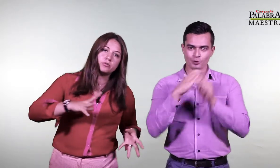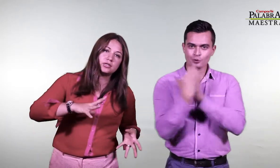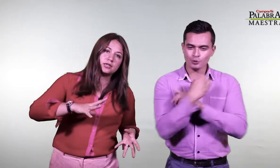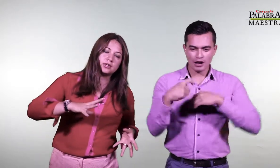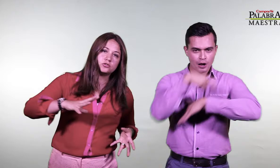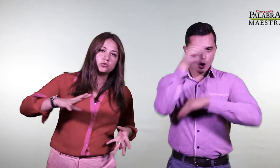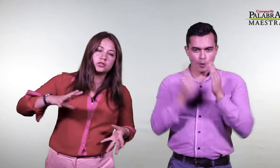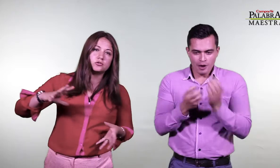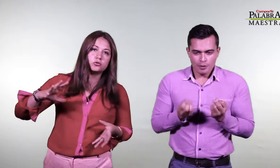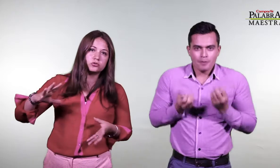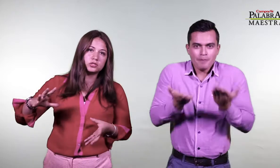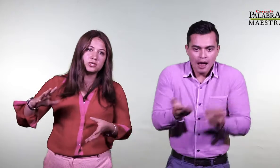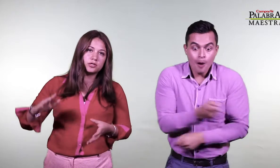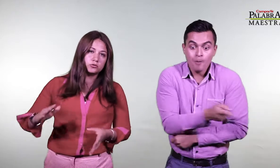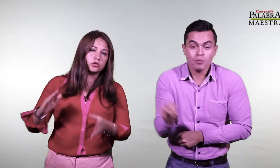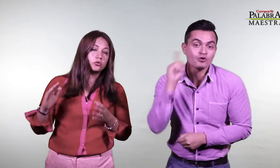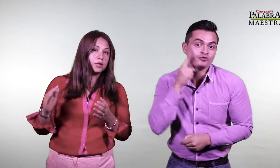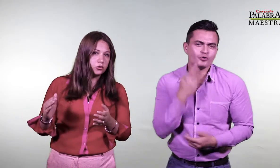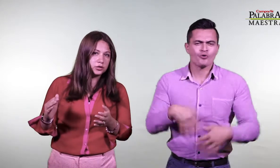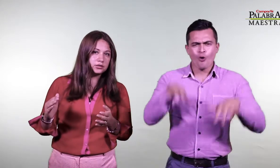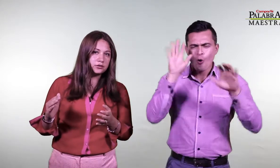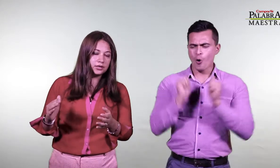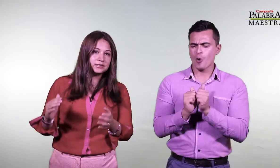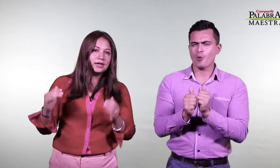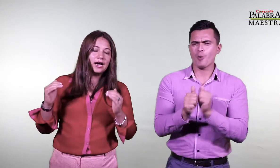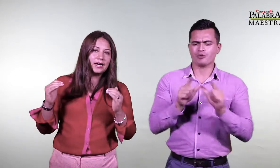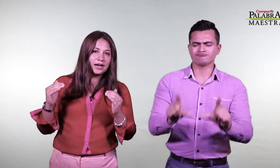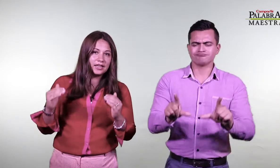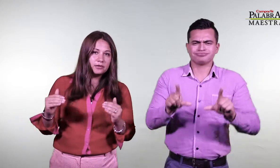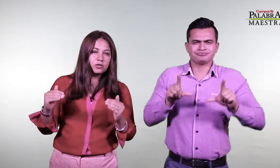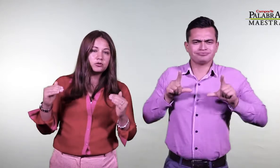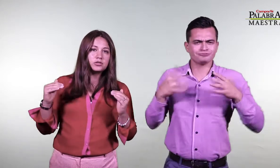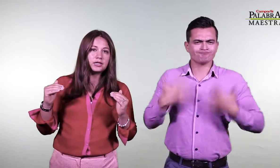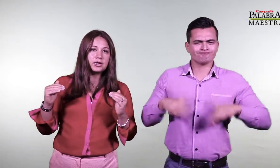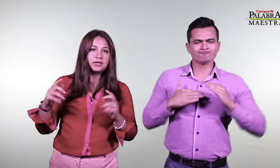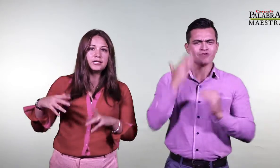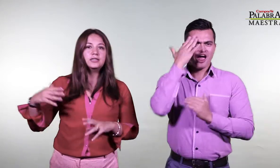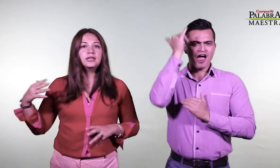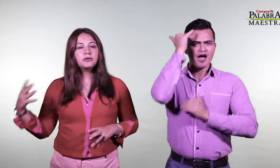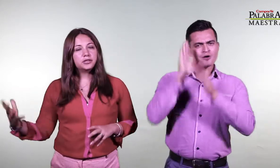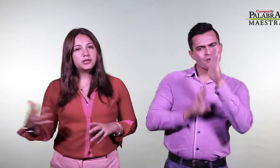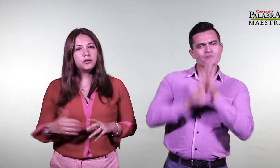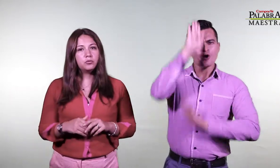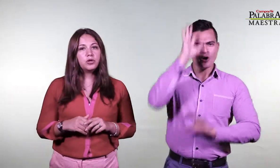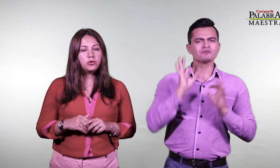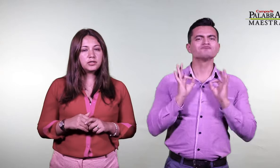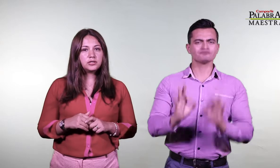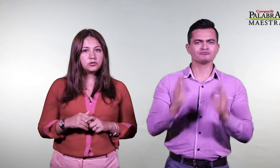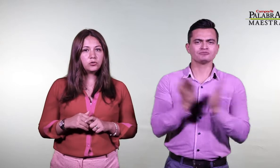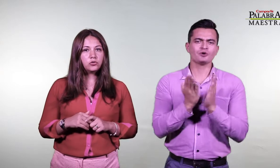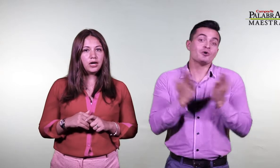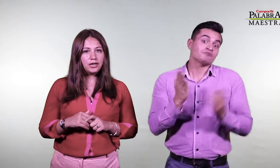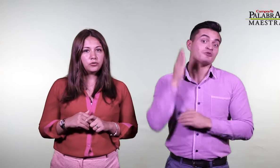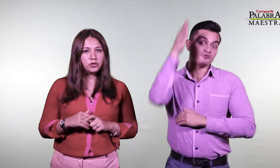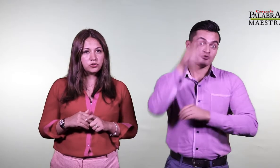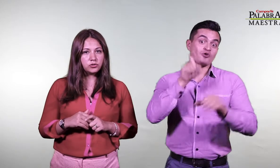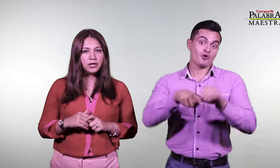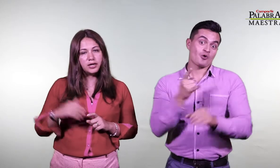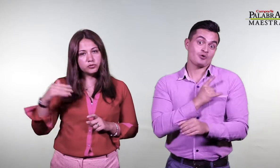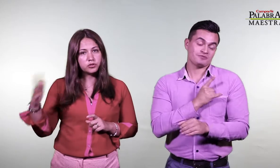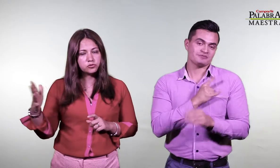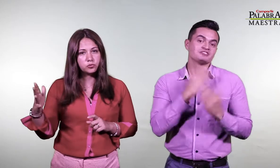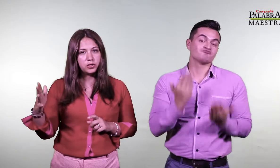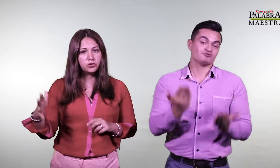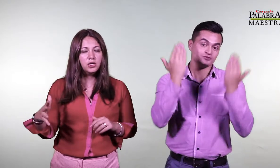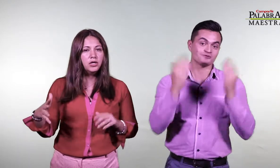calidad, vamos a tener estudiantes sordos que se gradúen con mejores niveles académicos y de calidad y que van a tener un mejor acceso